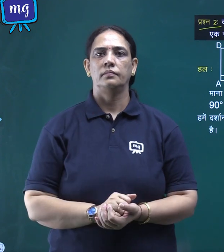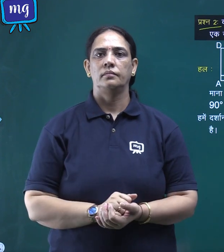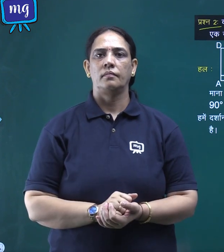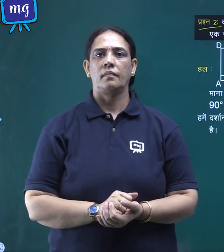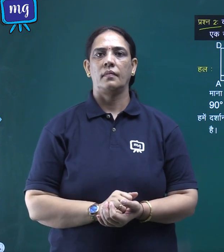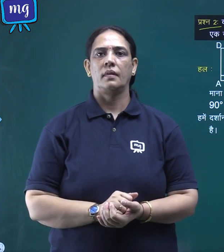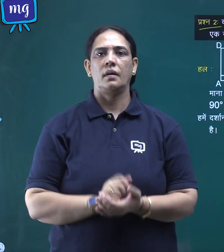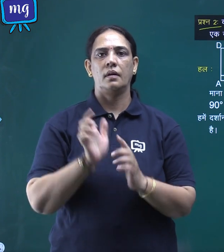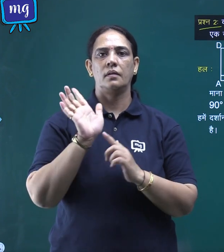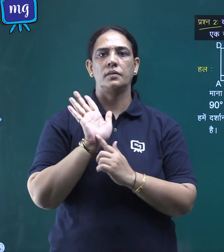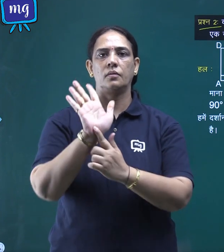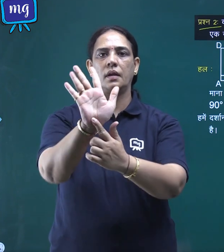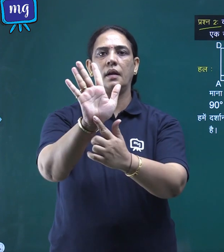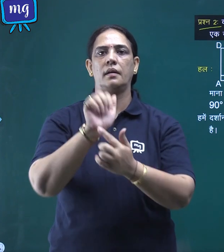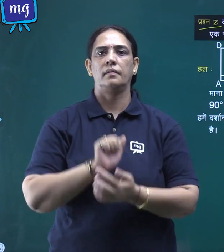दर्शाइए